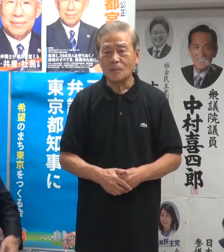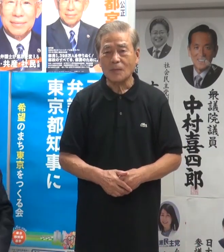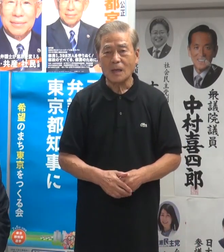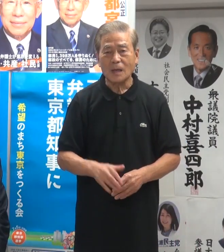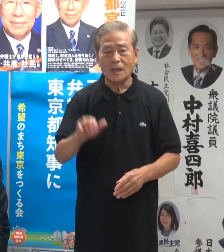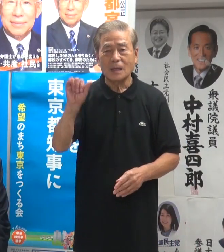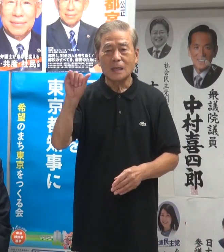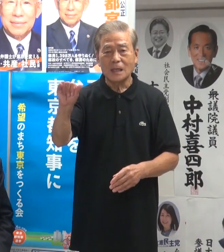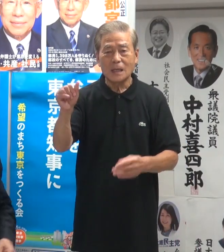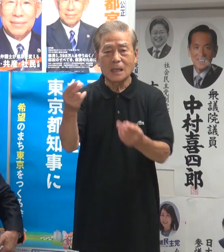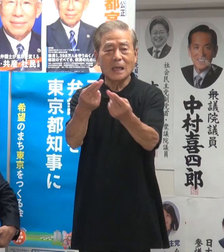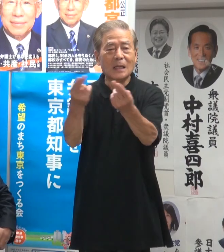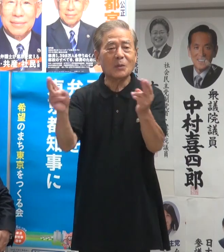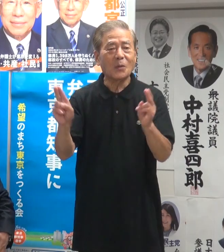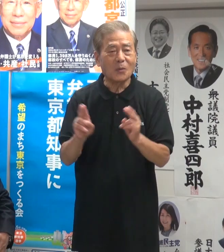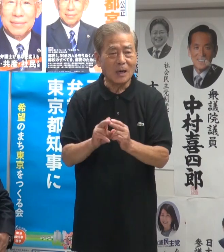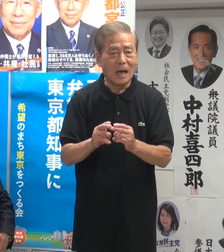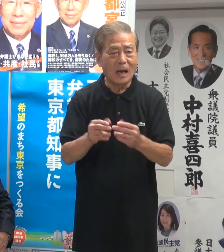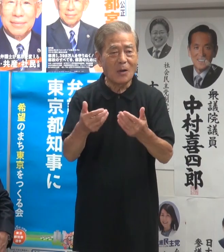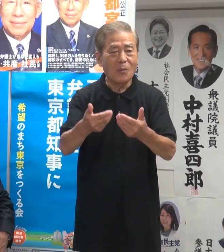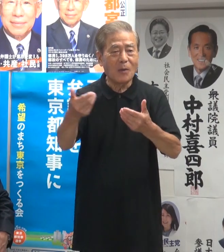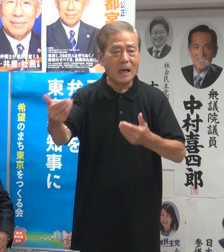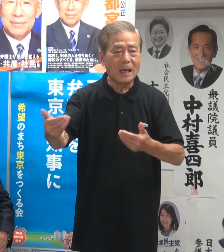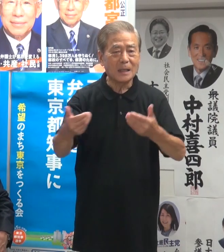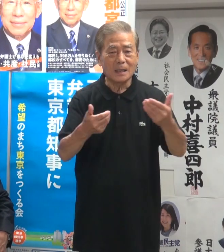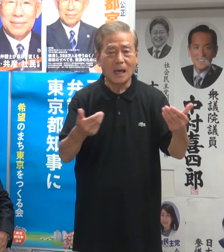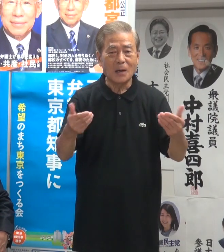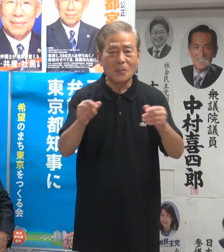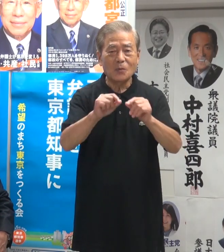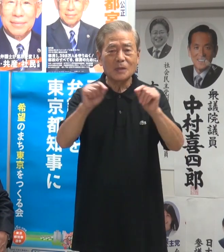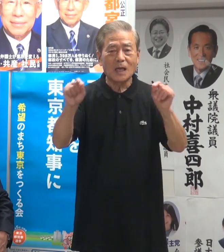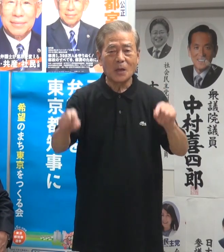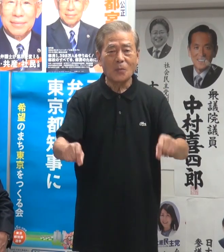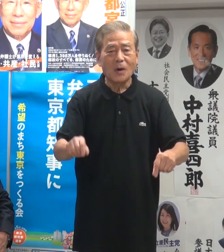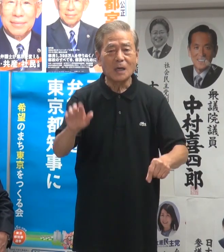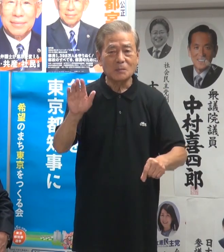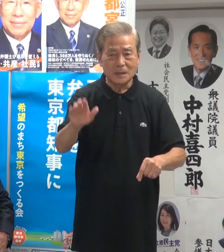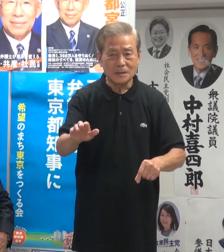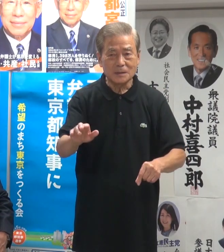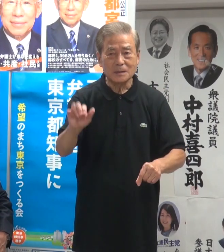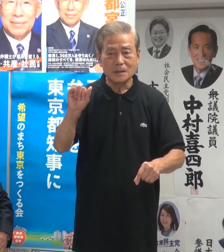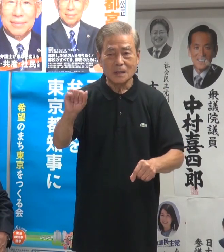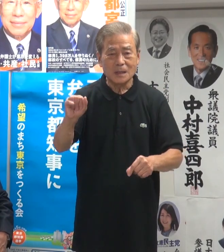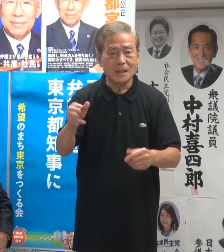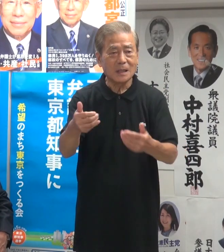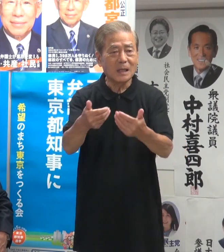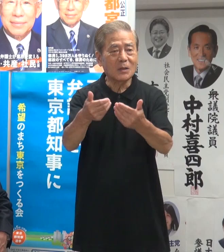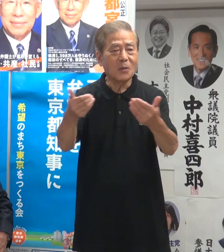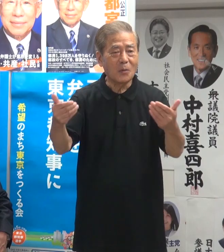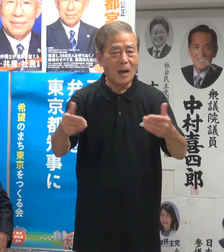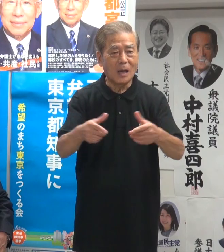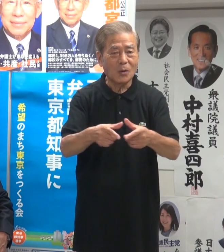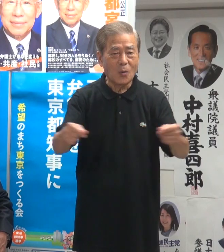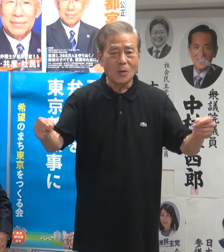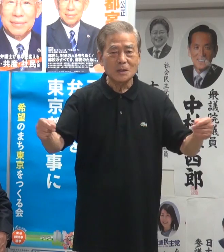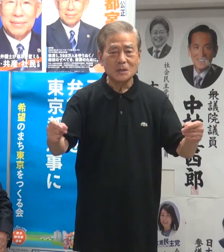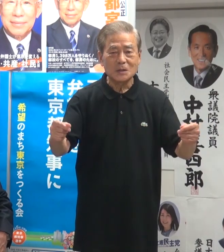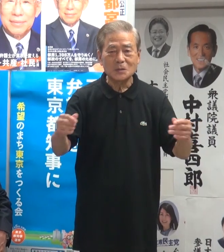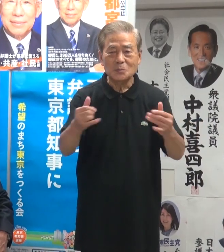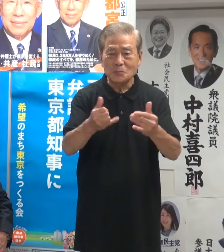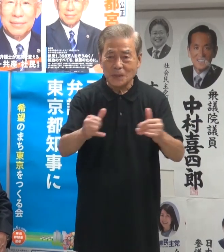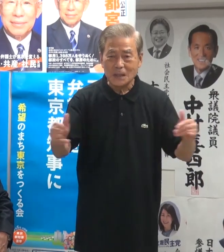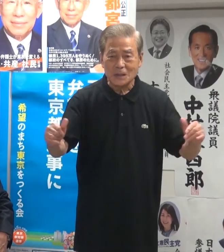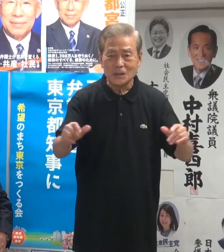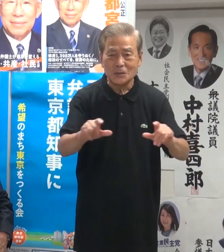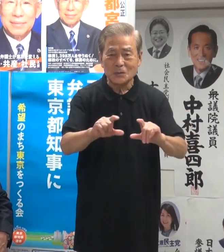野党が分かれたということですけど、野党の中で国民民主党は自主投票を決められ